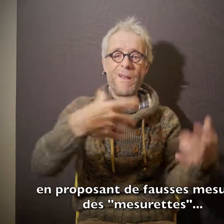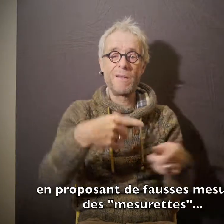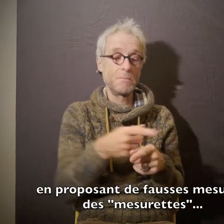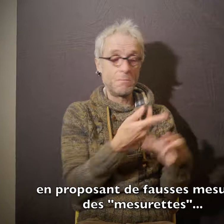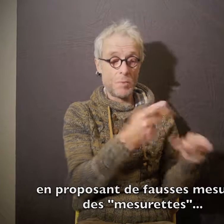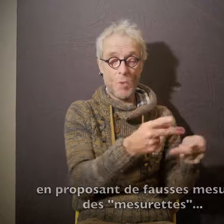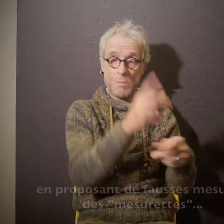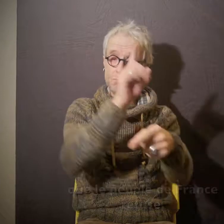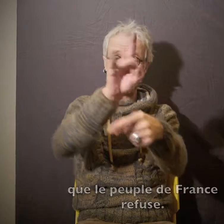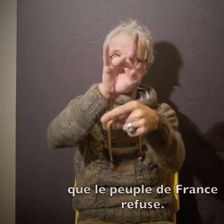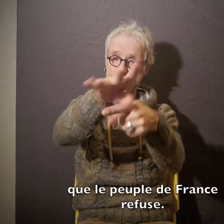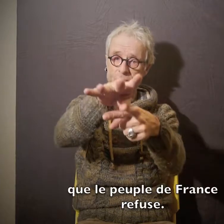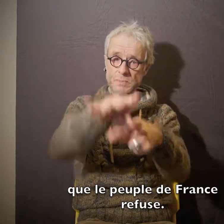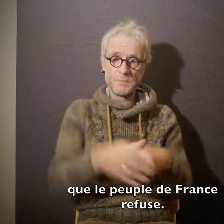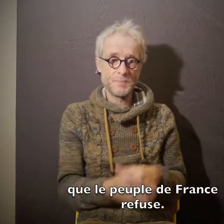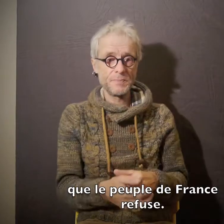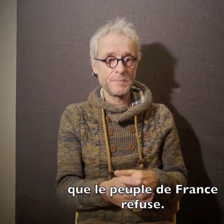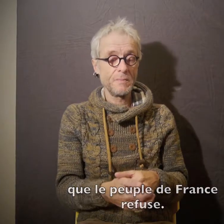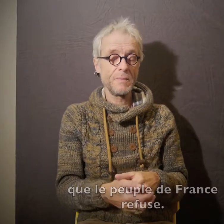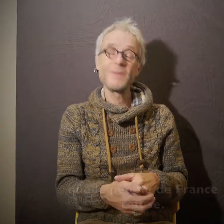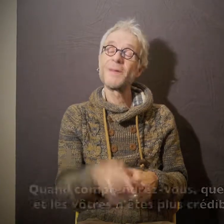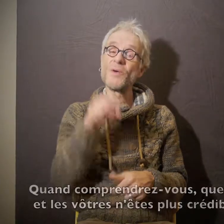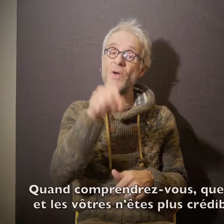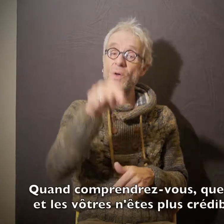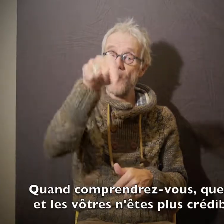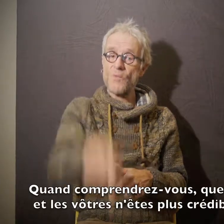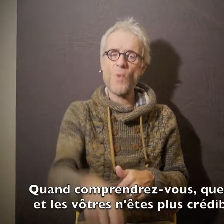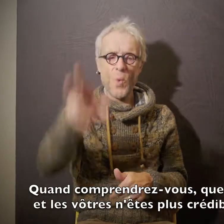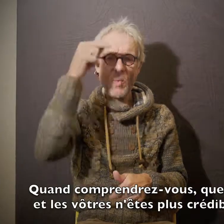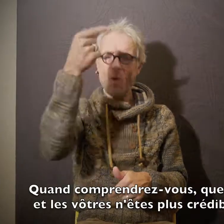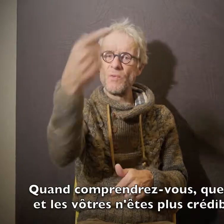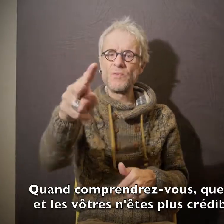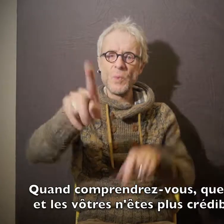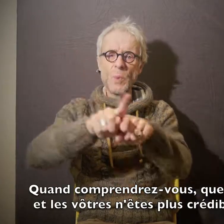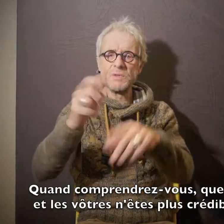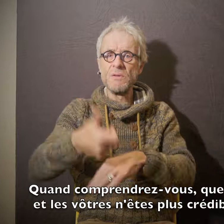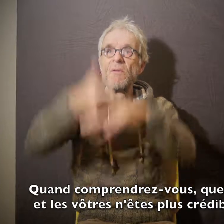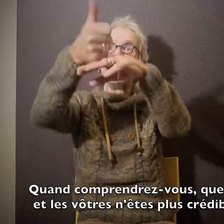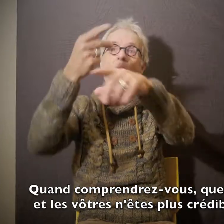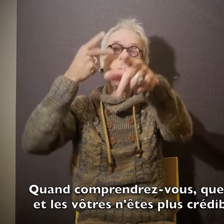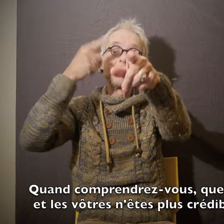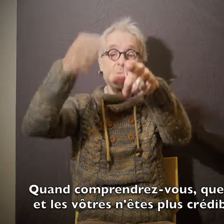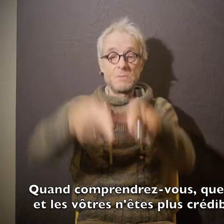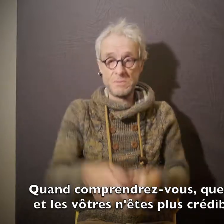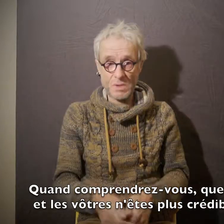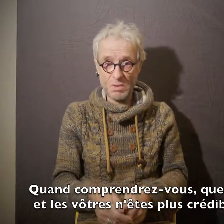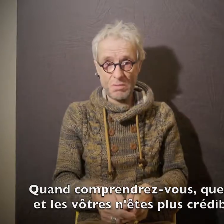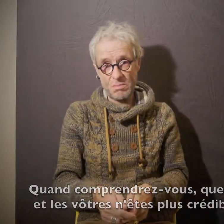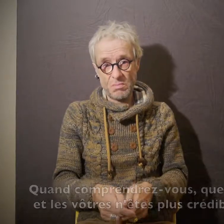que le peuple de France refuse. Quand comprendrez-vous que vous et les vôtres n'êtes plus crédibles